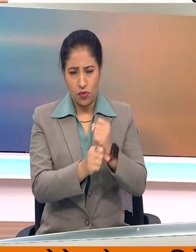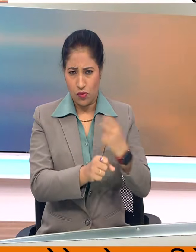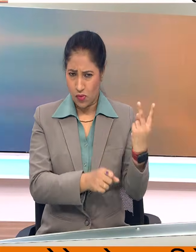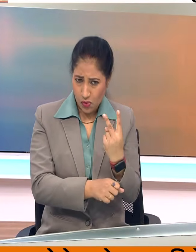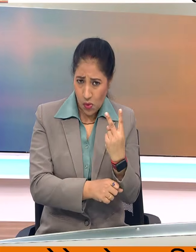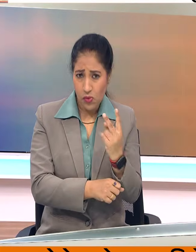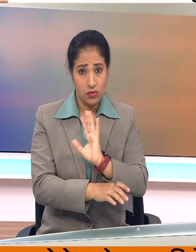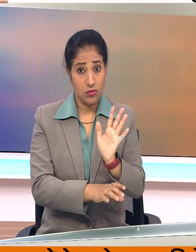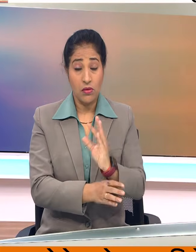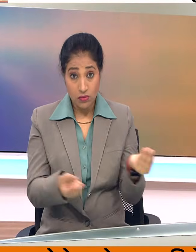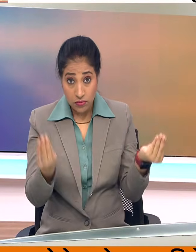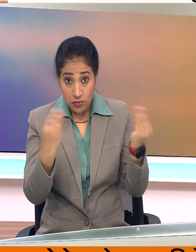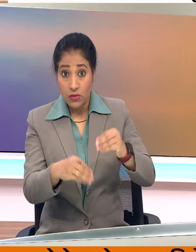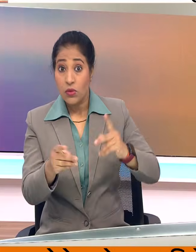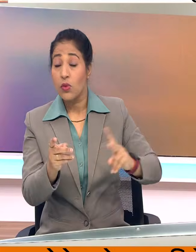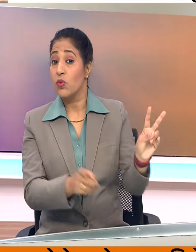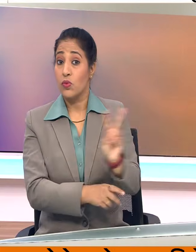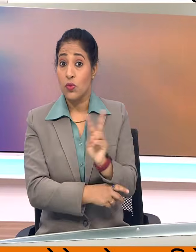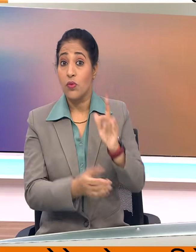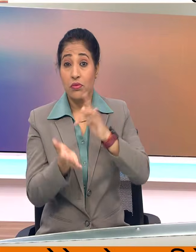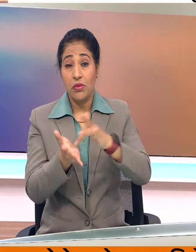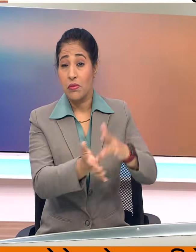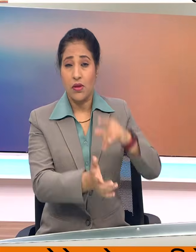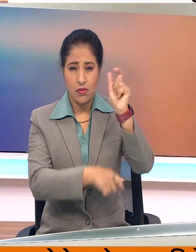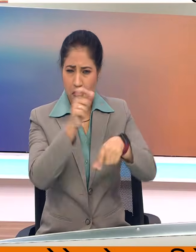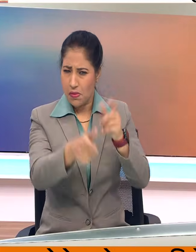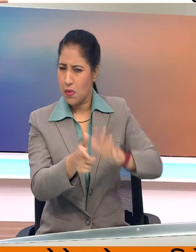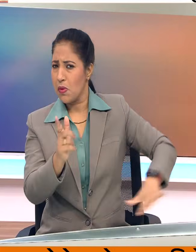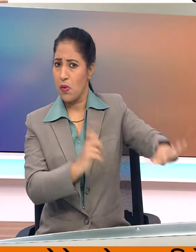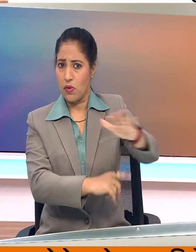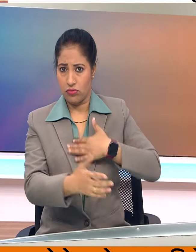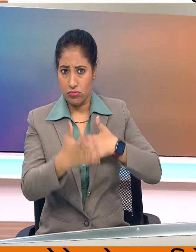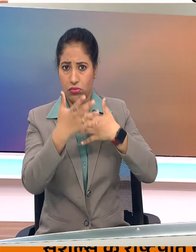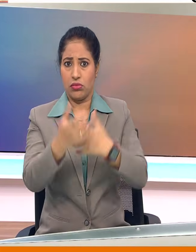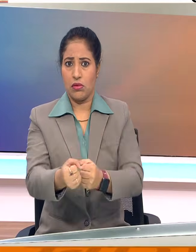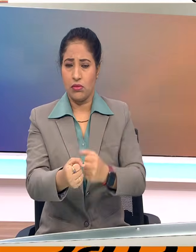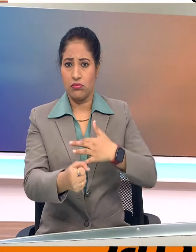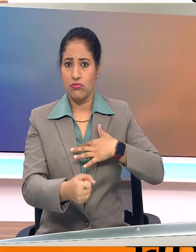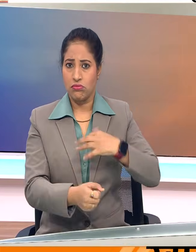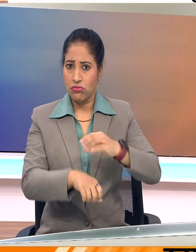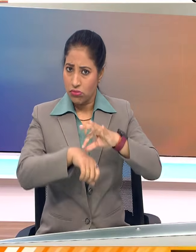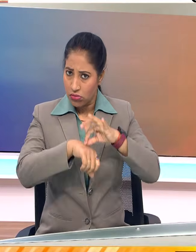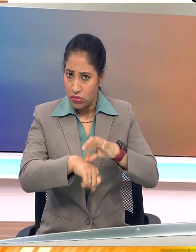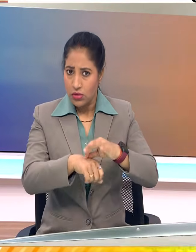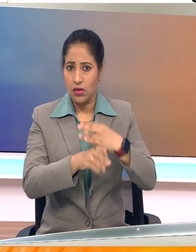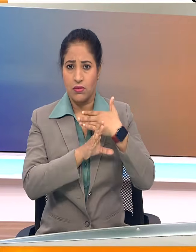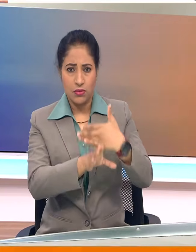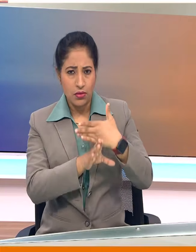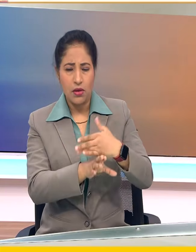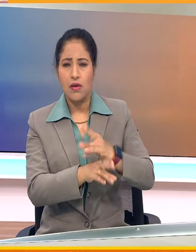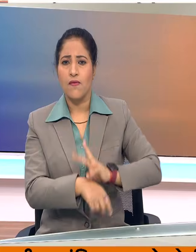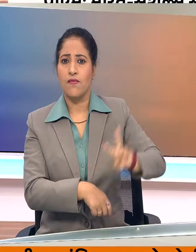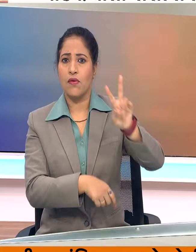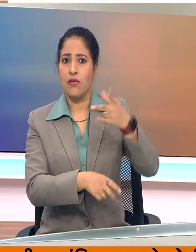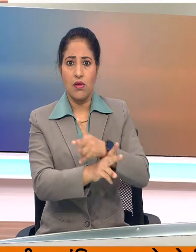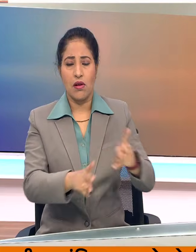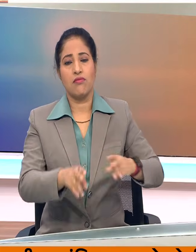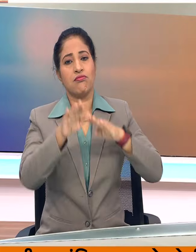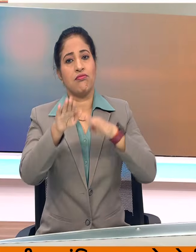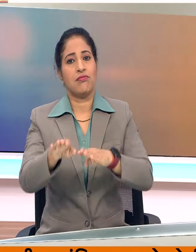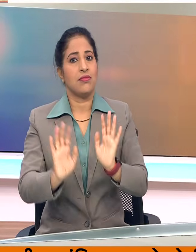नहीं, बल्कि दोनों देशों के लोगों के बीच विश्वास, आत्मीयता और साझा मूल्यों पर आधारित